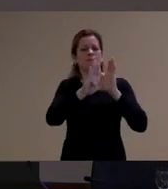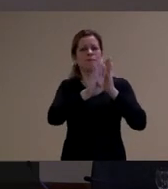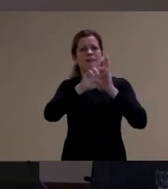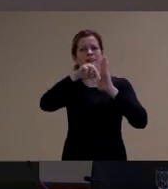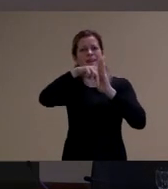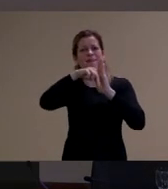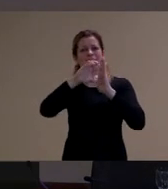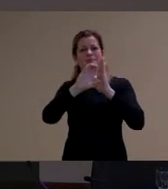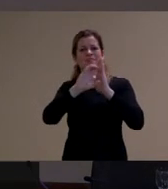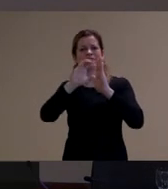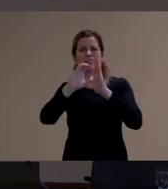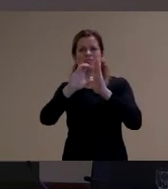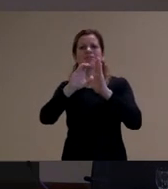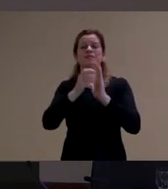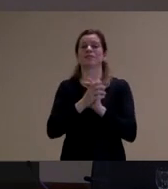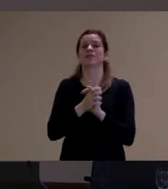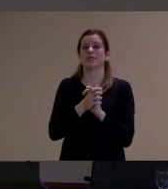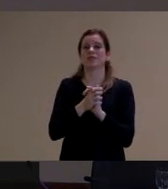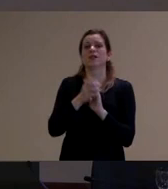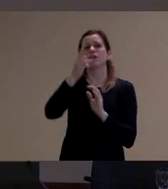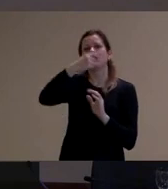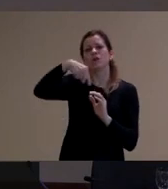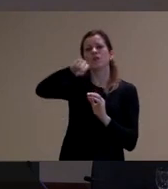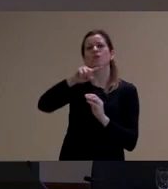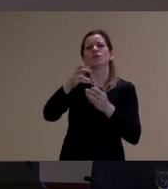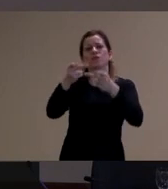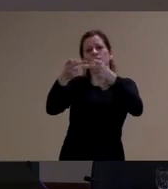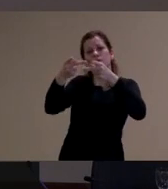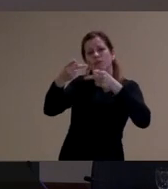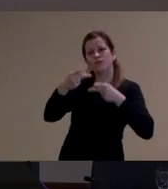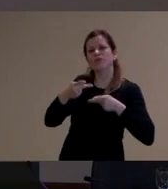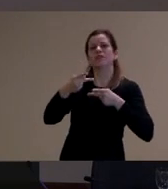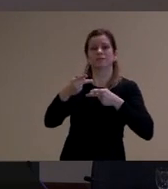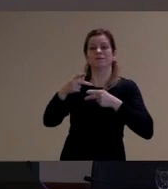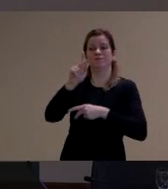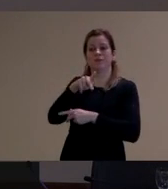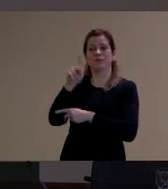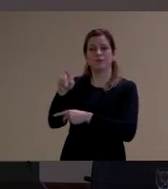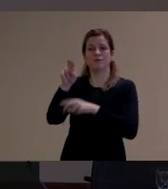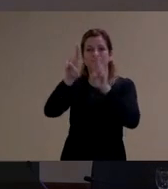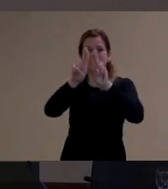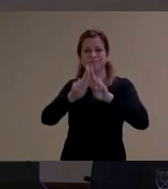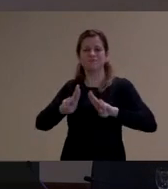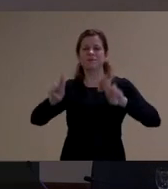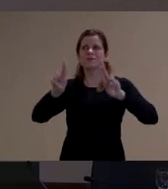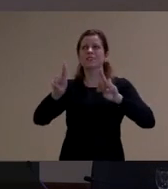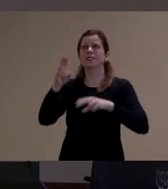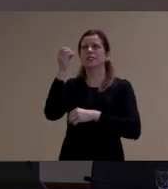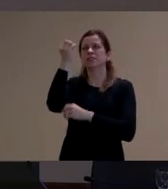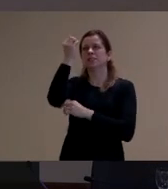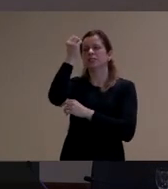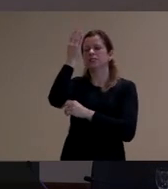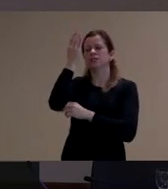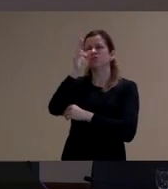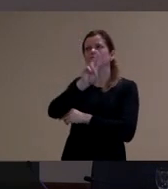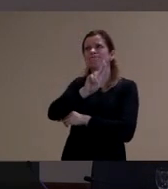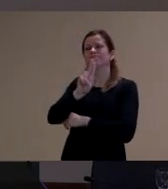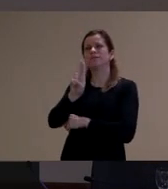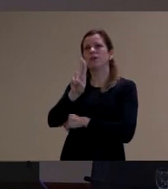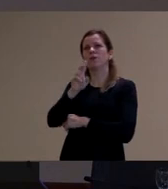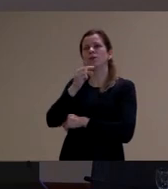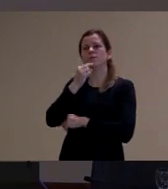a convidamos também uma professora da UFSC né esqueci o nome dela agora